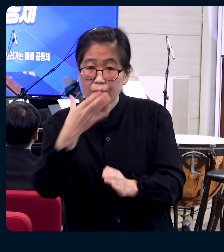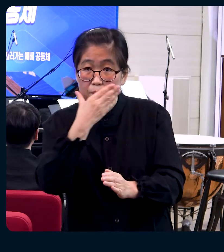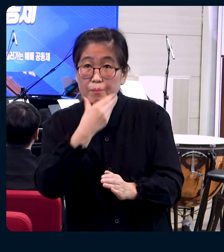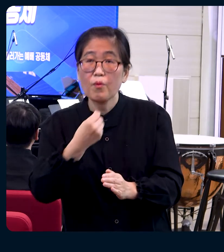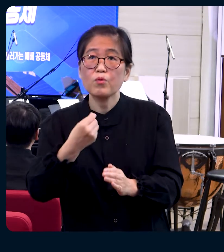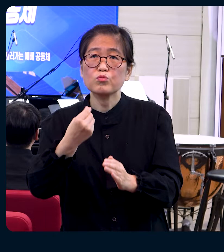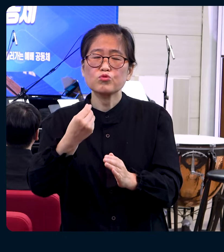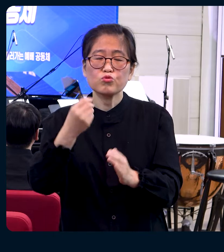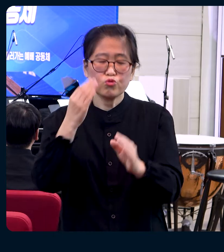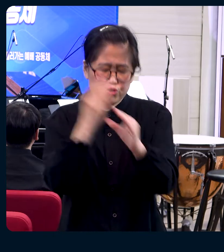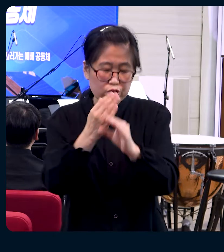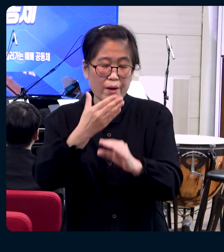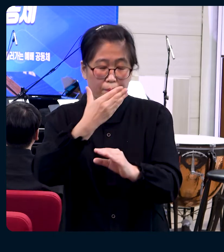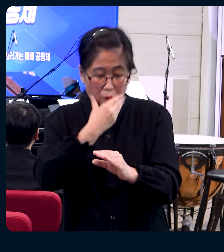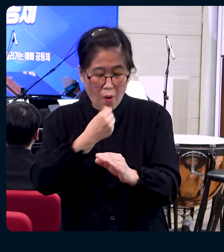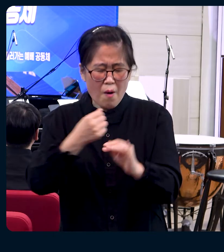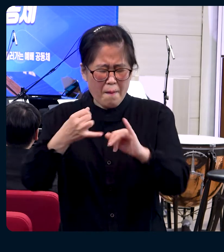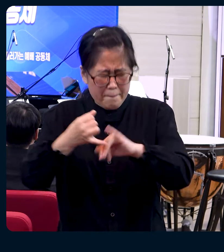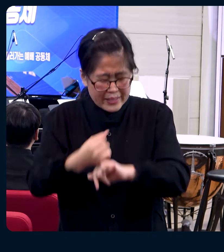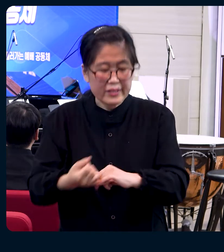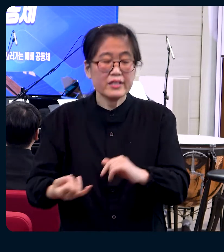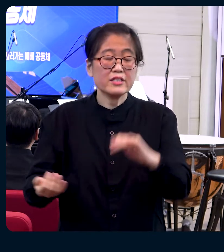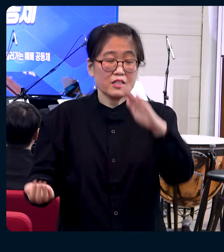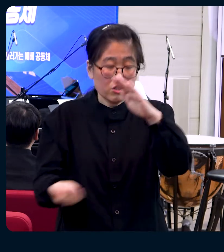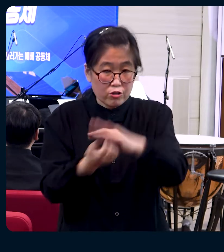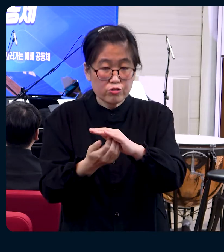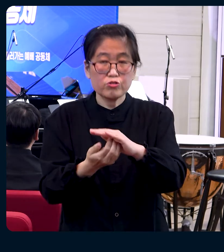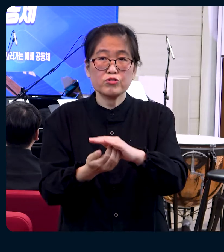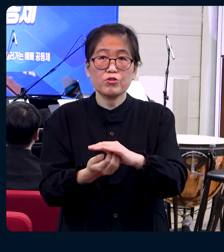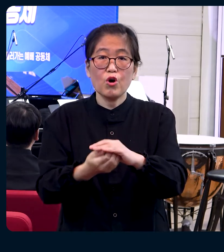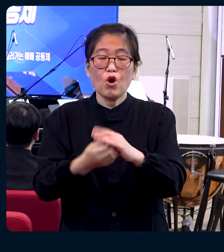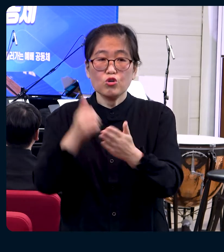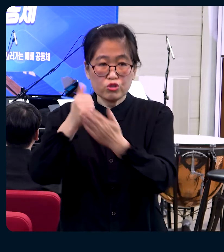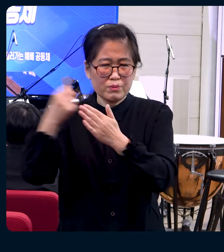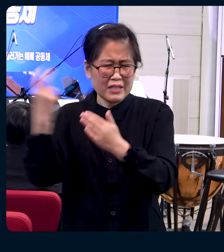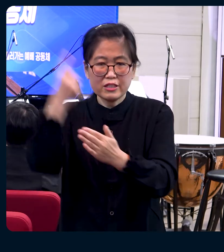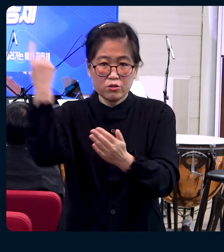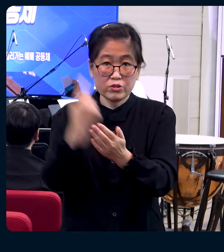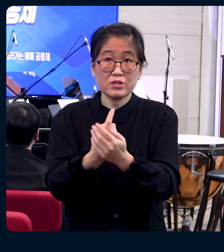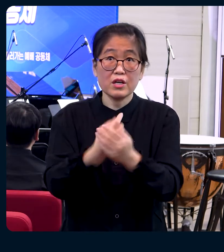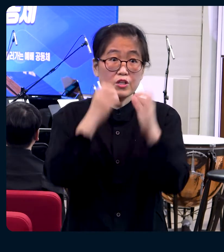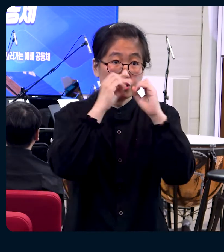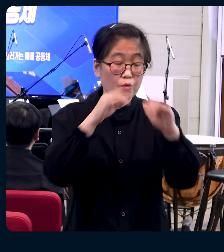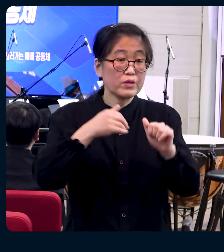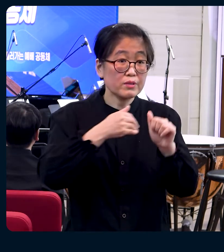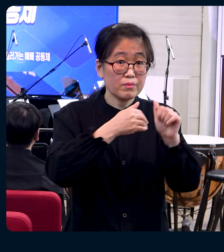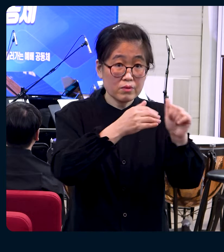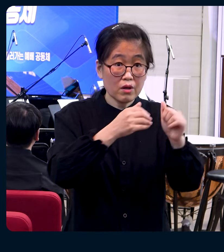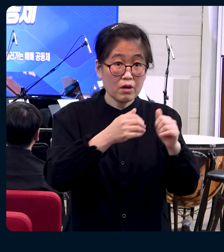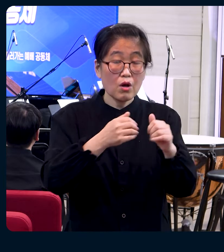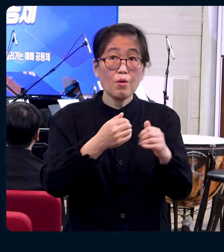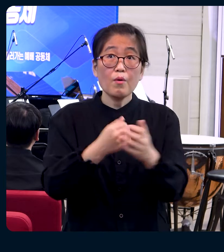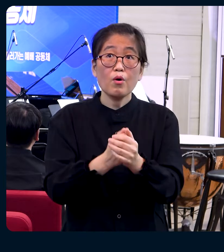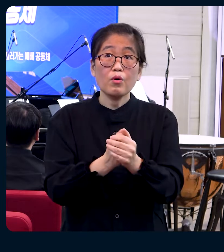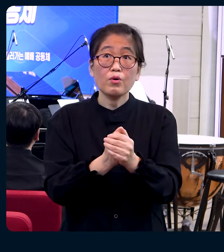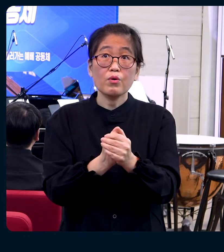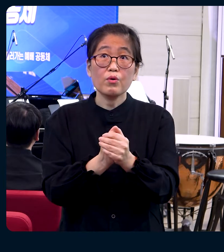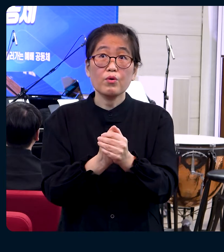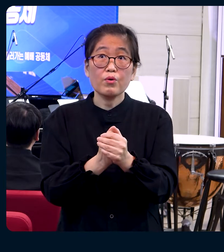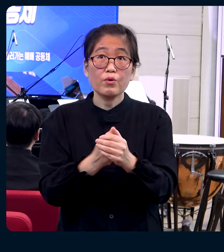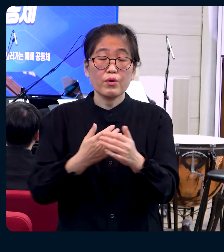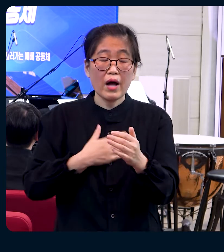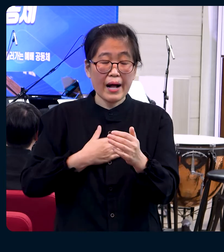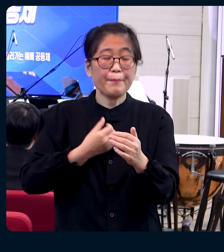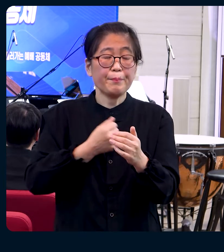믿는다는 것은 복 중에 복입니다. 반드시 이루어질 것이고 주님은 다시 오실 것입니다. 선교사님이 떠나시는데 저도 그냥